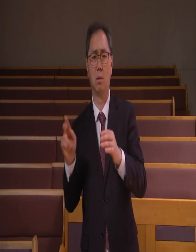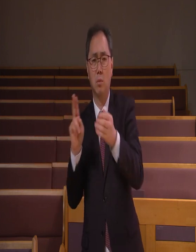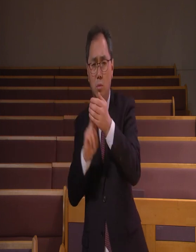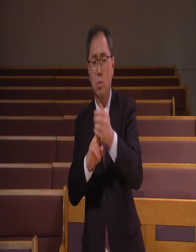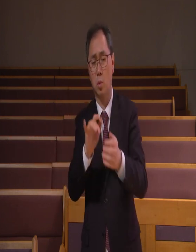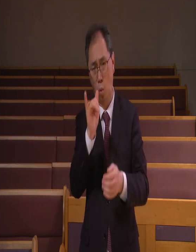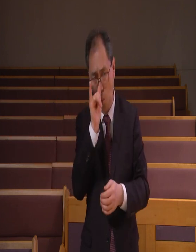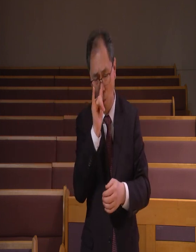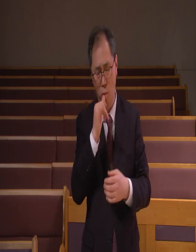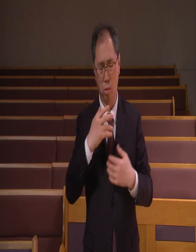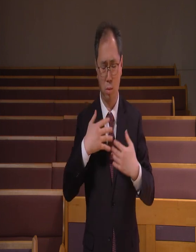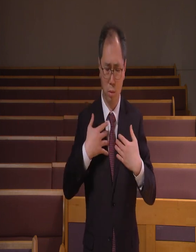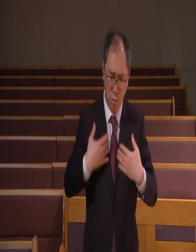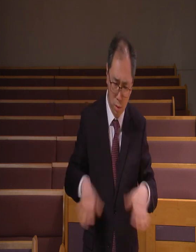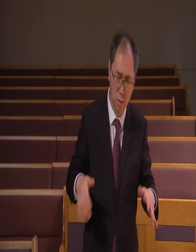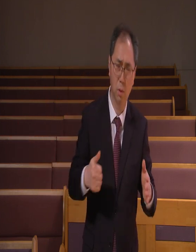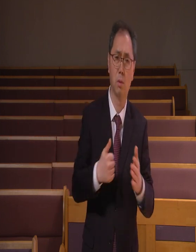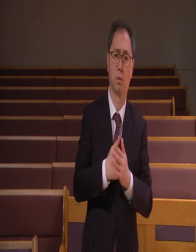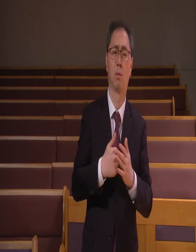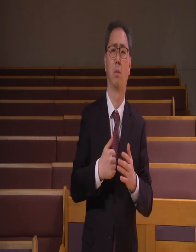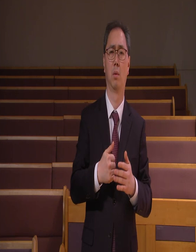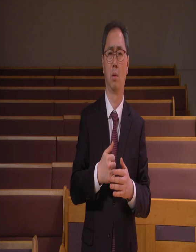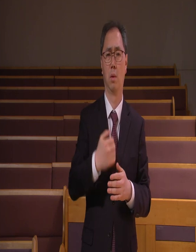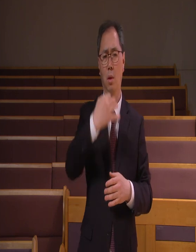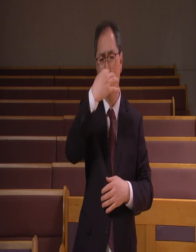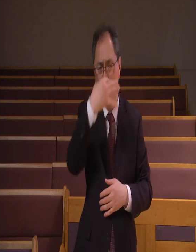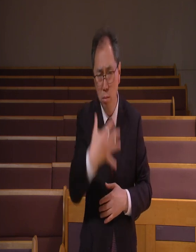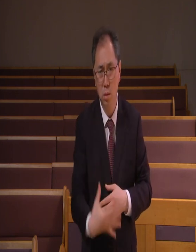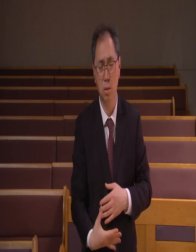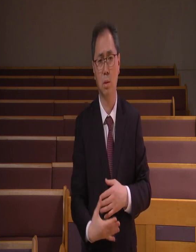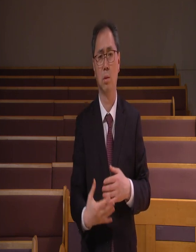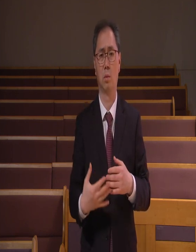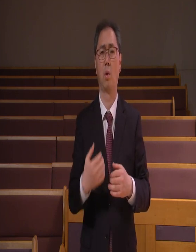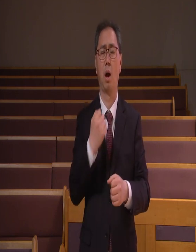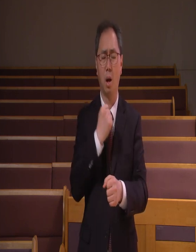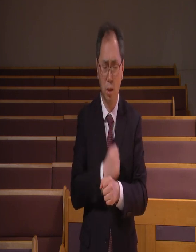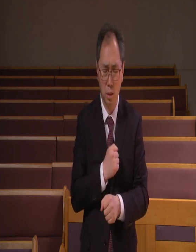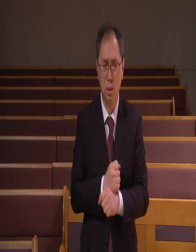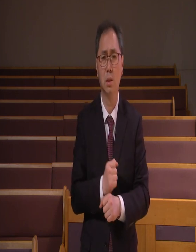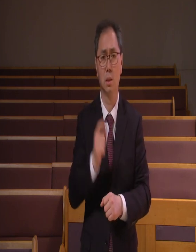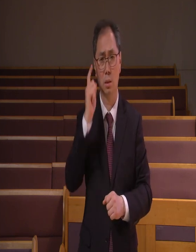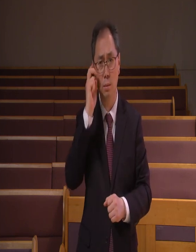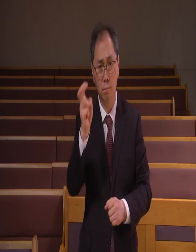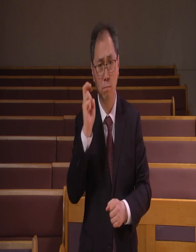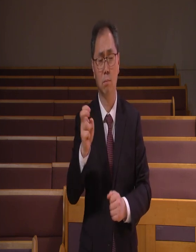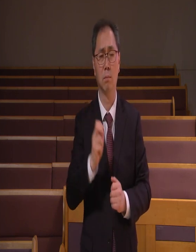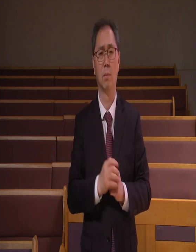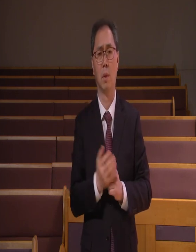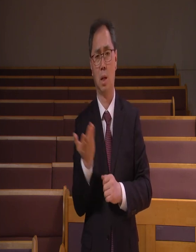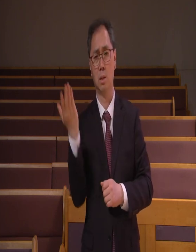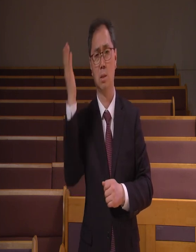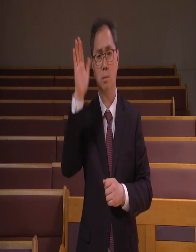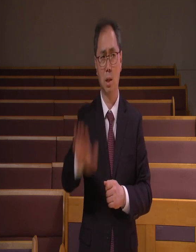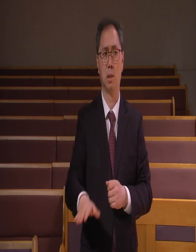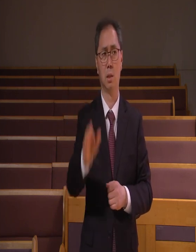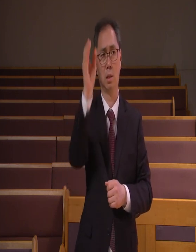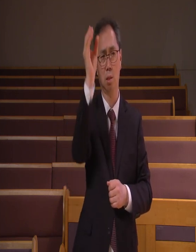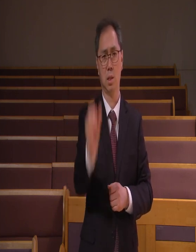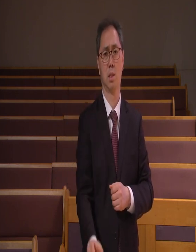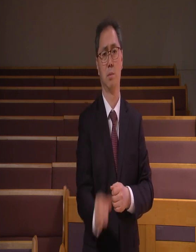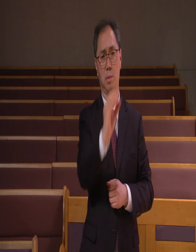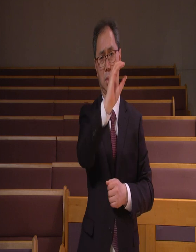때로는 지쳐서, 때로는 너무나도 힘들어서. 그러나 우리